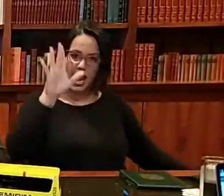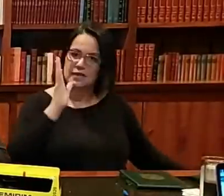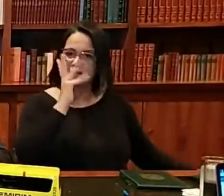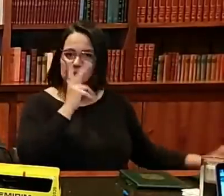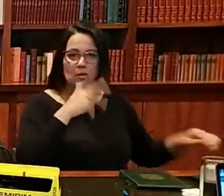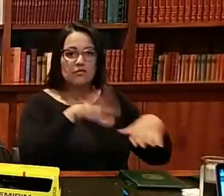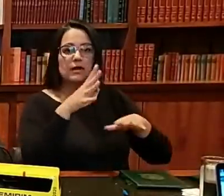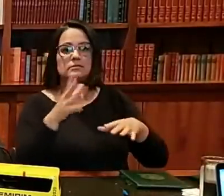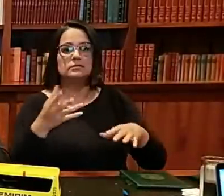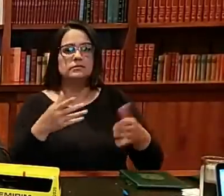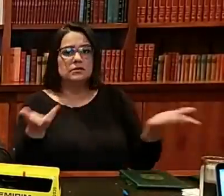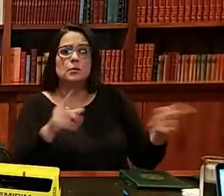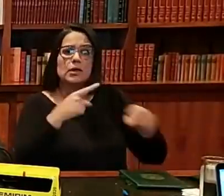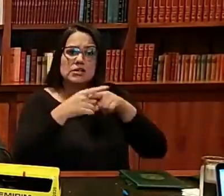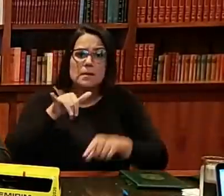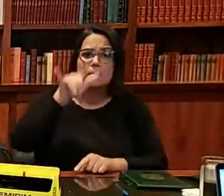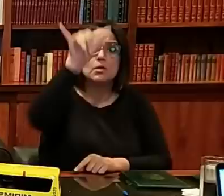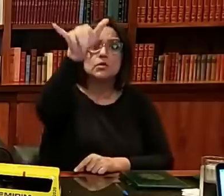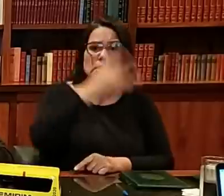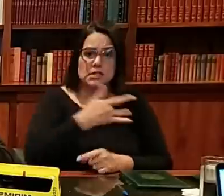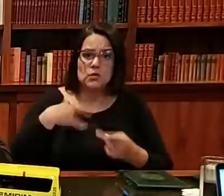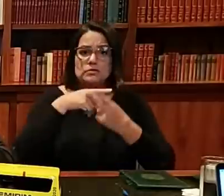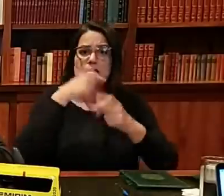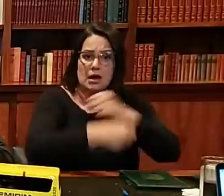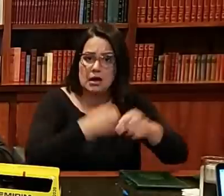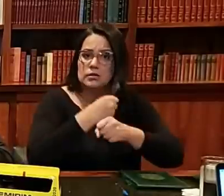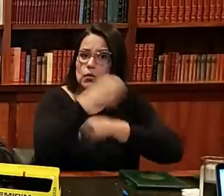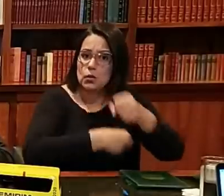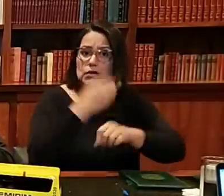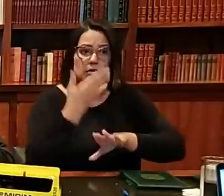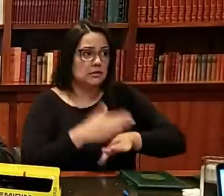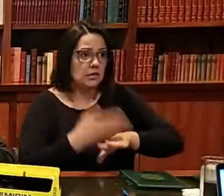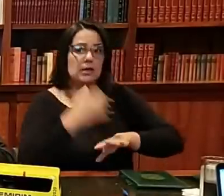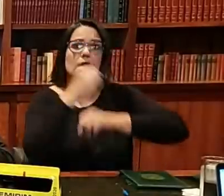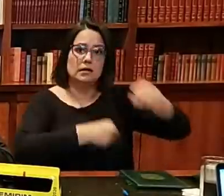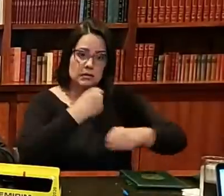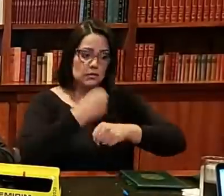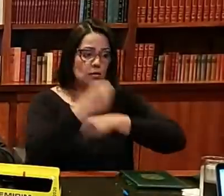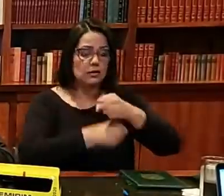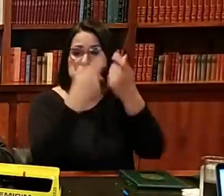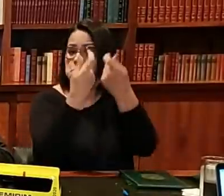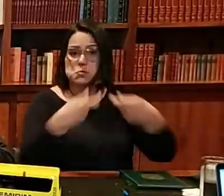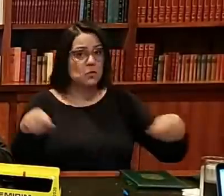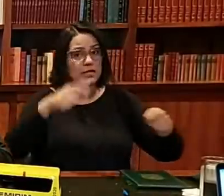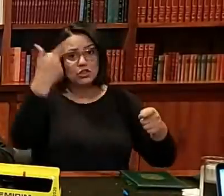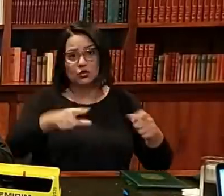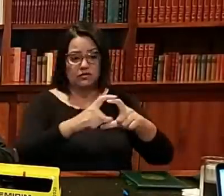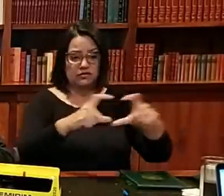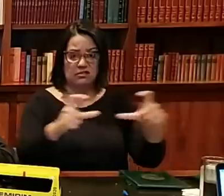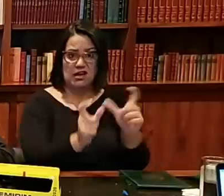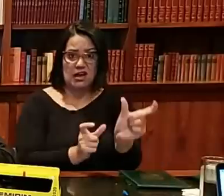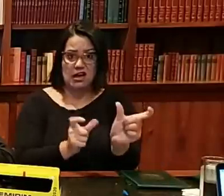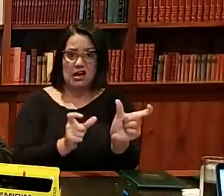não vai ter mais validade, porque o piloto já faz exame de saúde todo ano, ele já treina todo ano porque ele está voando, não precisa renovar todo